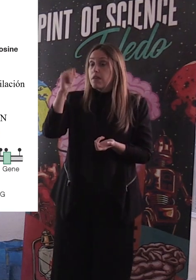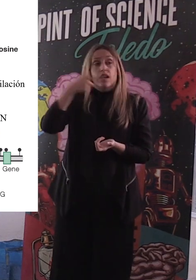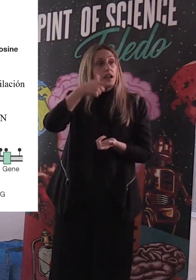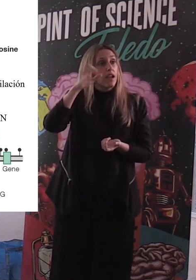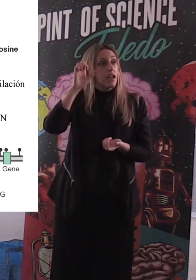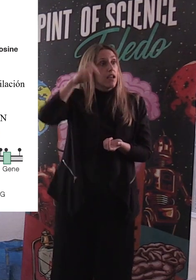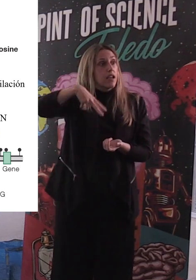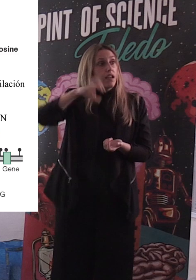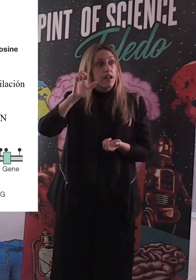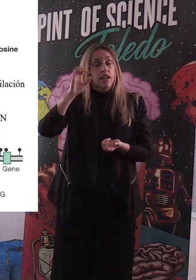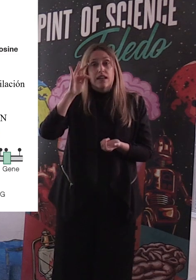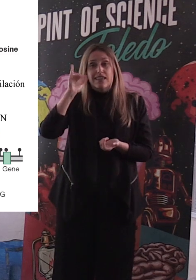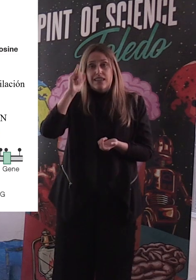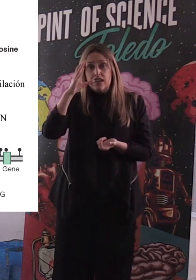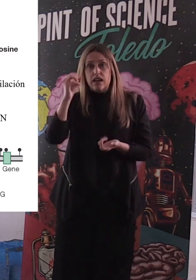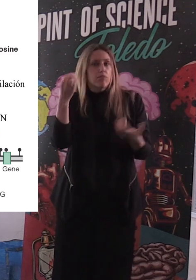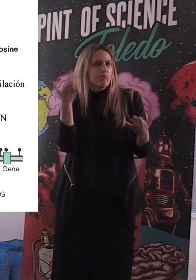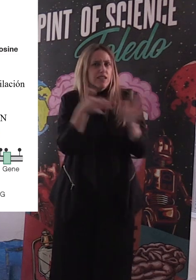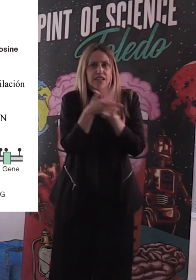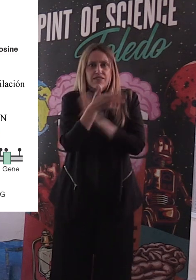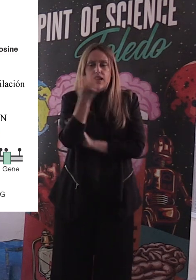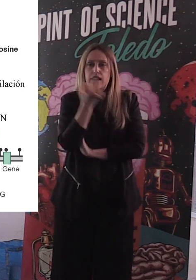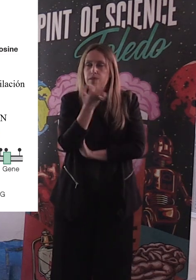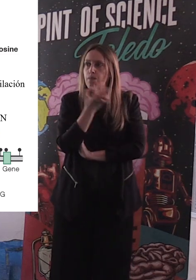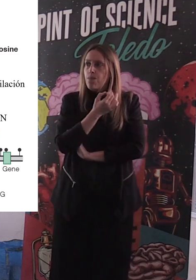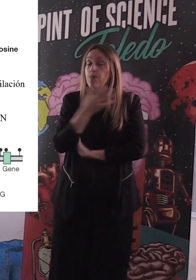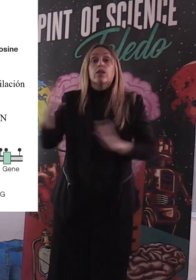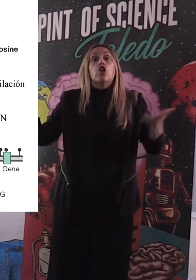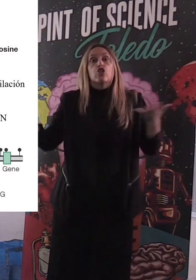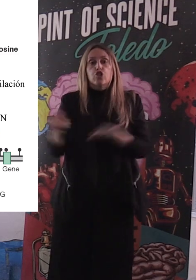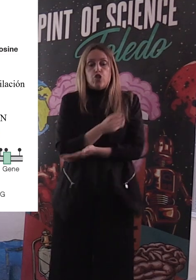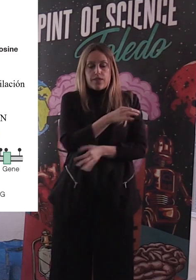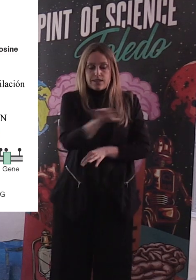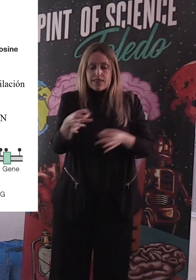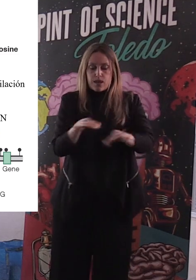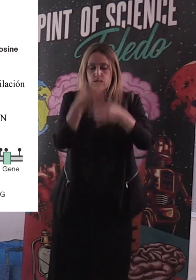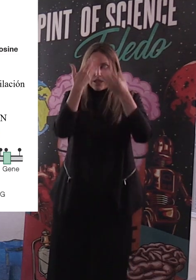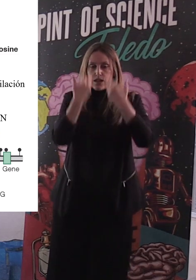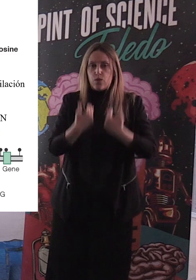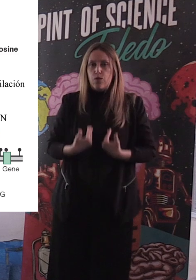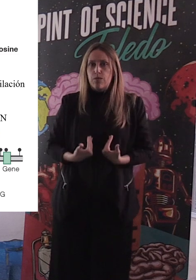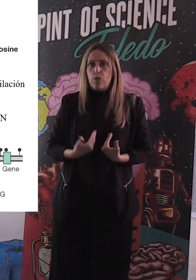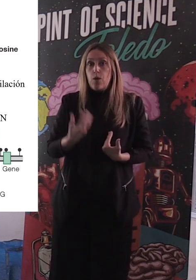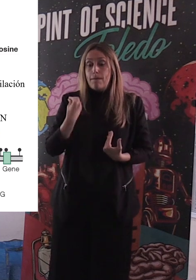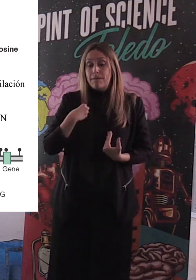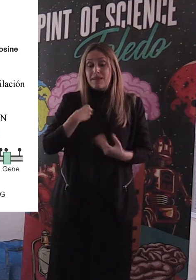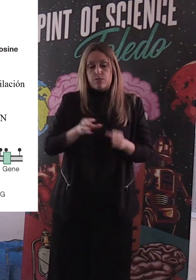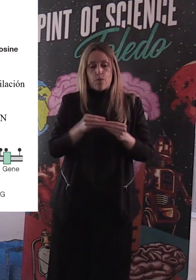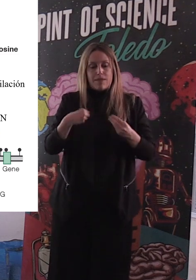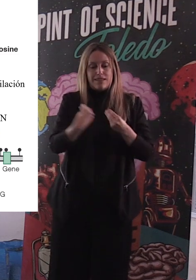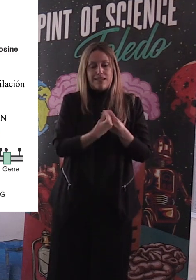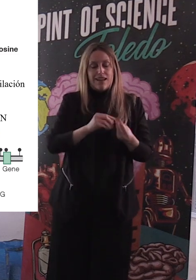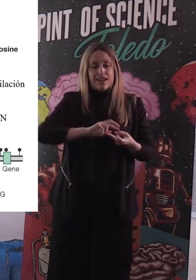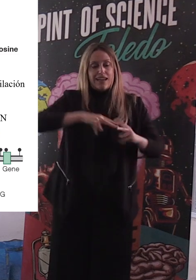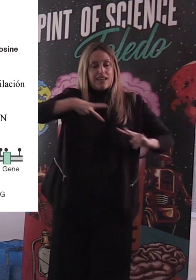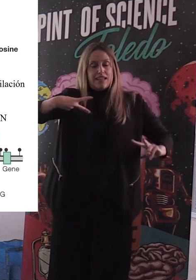algunos. Vale, ¿qué es epigenética? Todas las células del cuerpo tienen el mismo material genético,